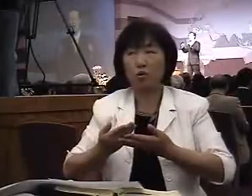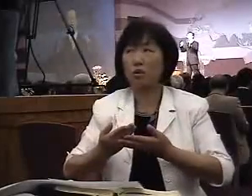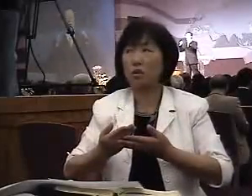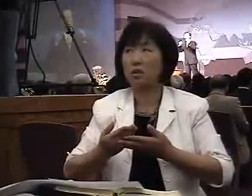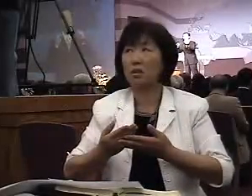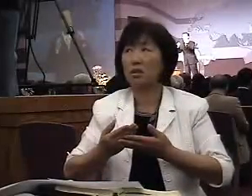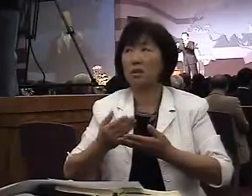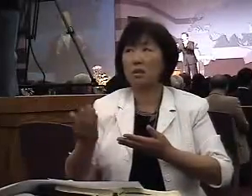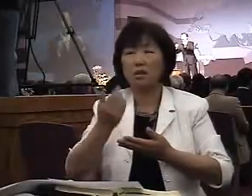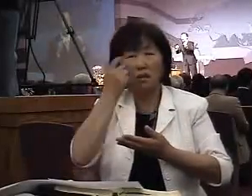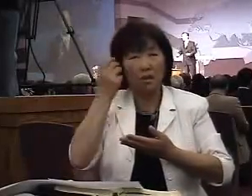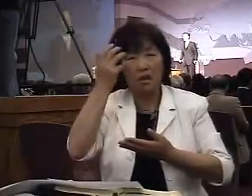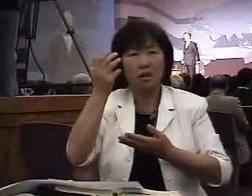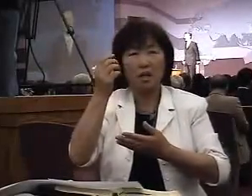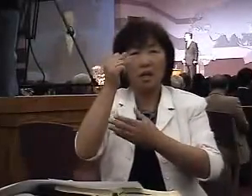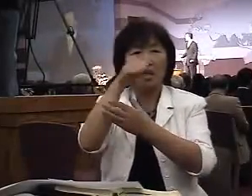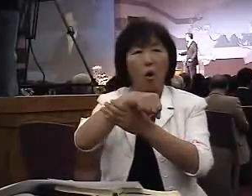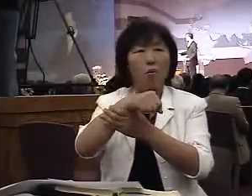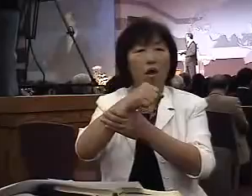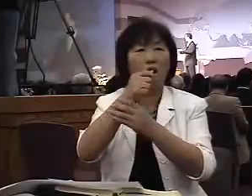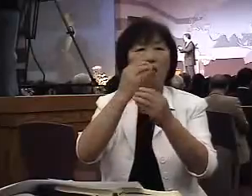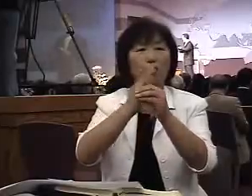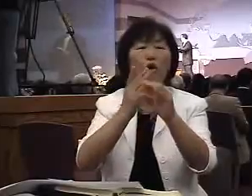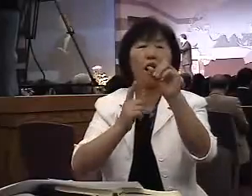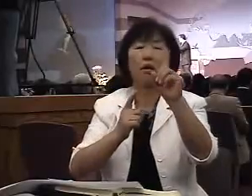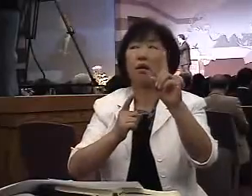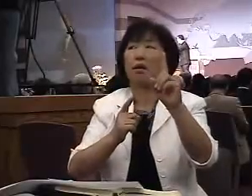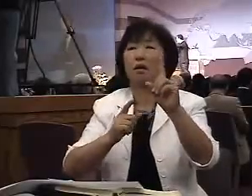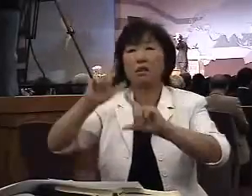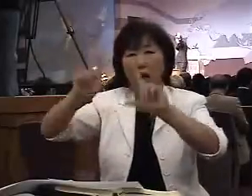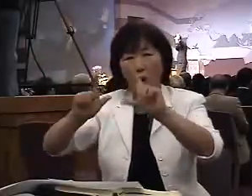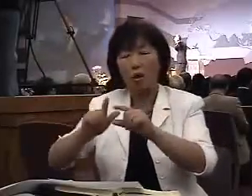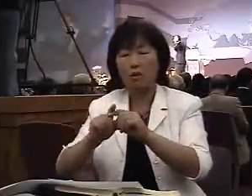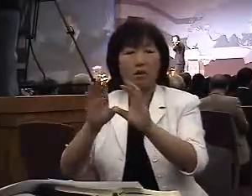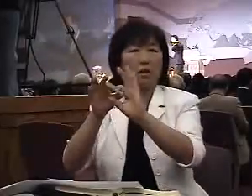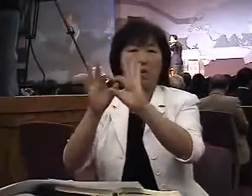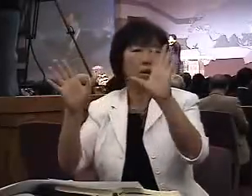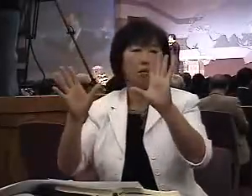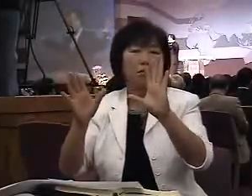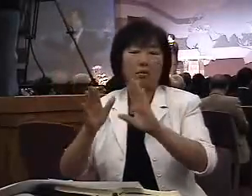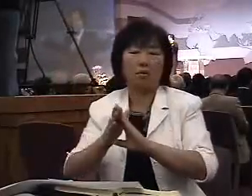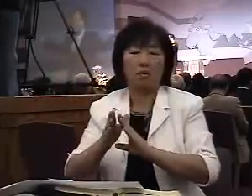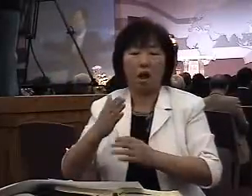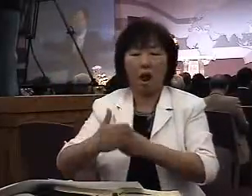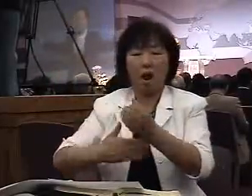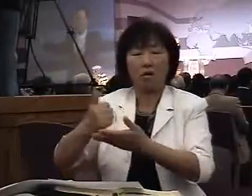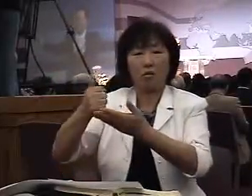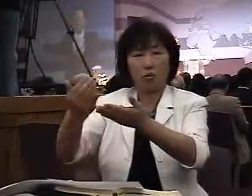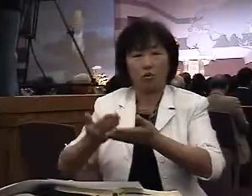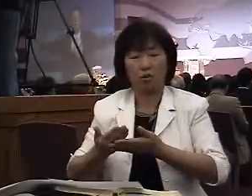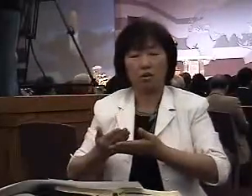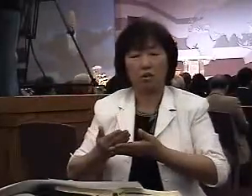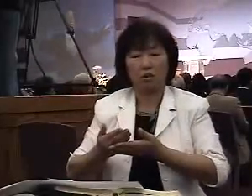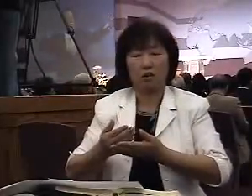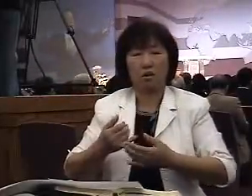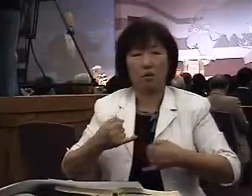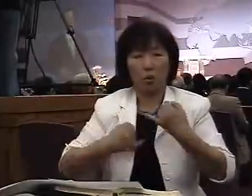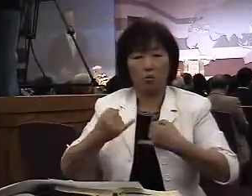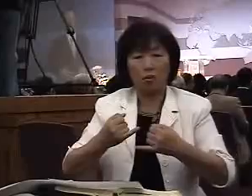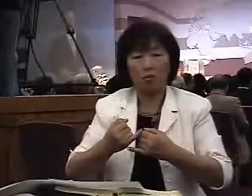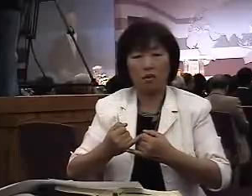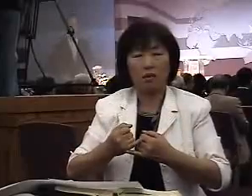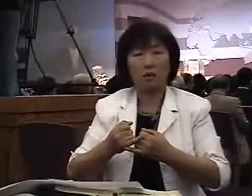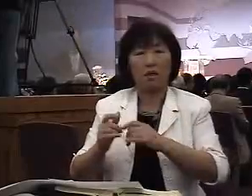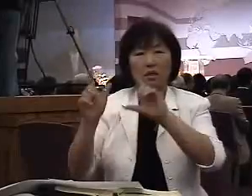거예요. 성령의 열매 중에 하나입니다. 그 joy는 상황과 상관이 없습니다. 하나님께서 주시는 joy는 우리